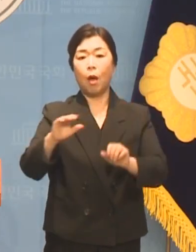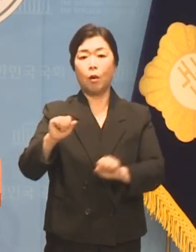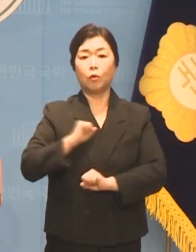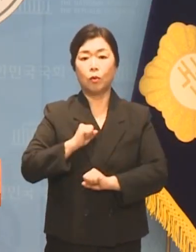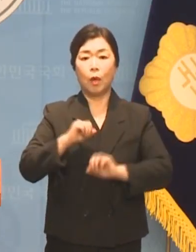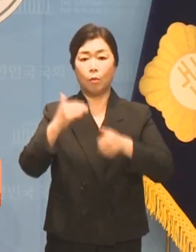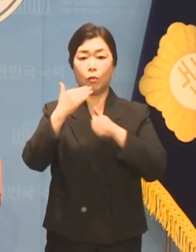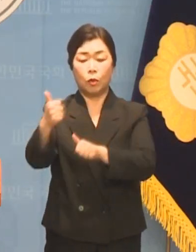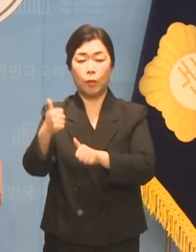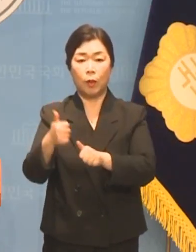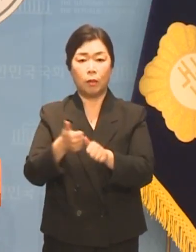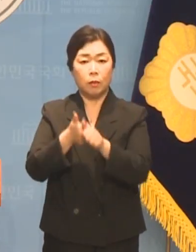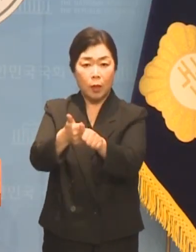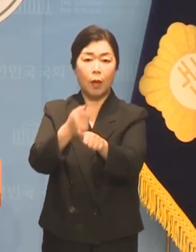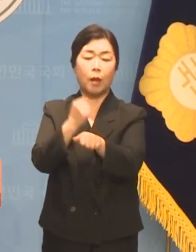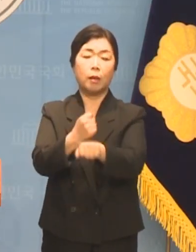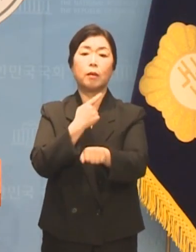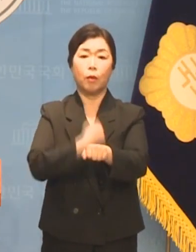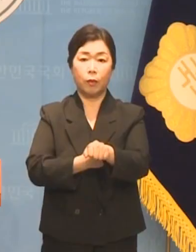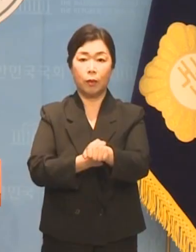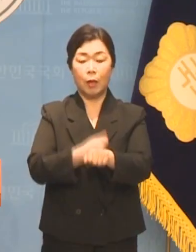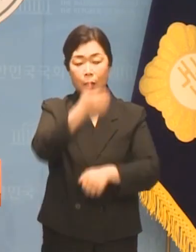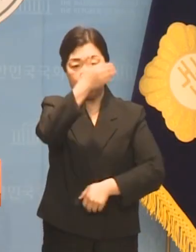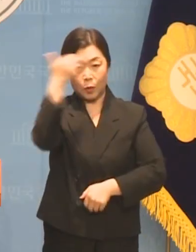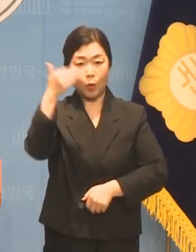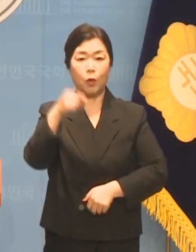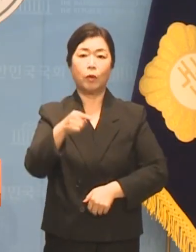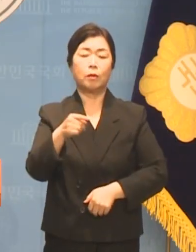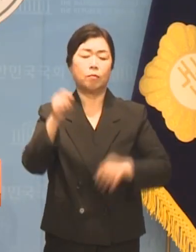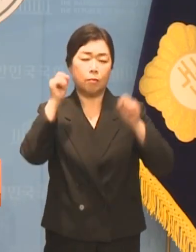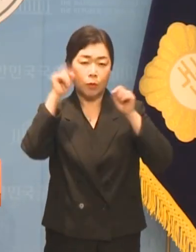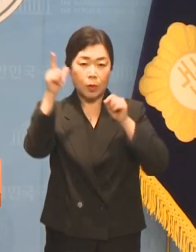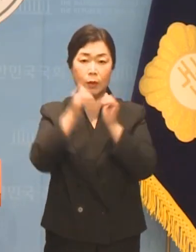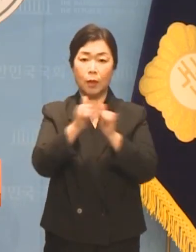의무를 다한 청년